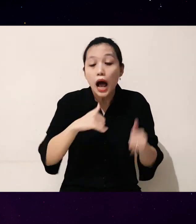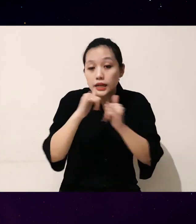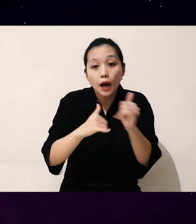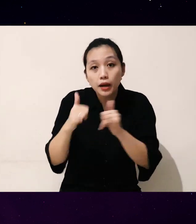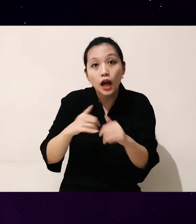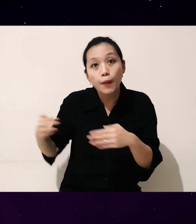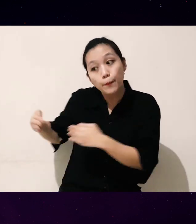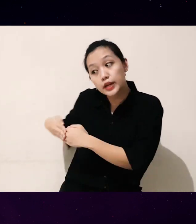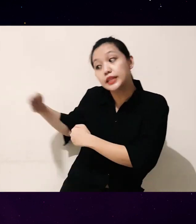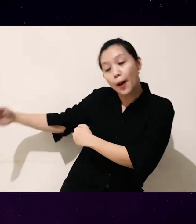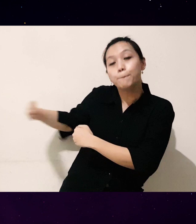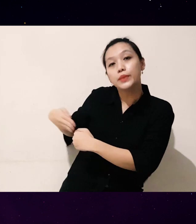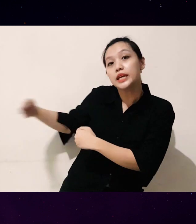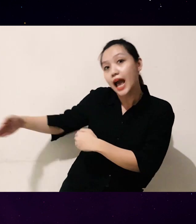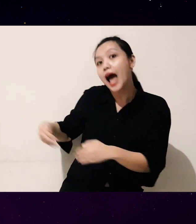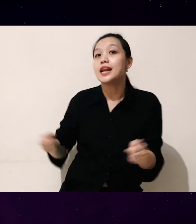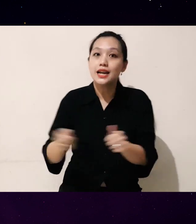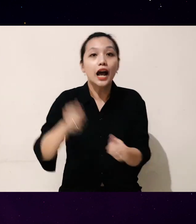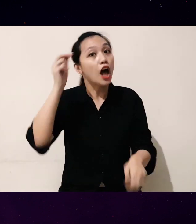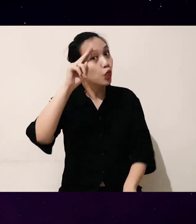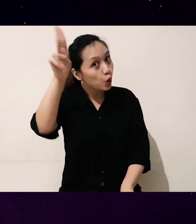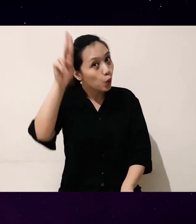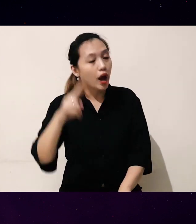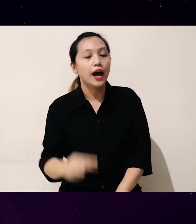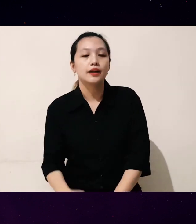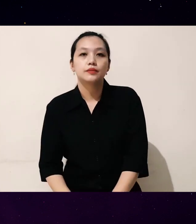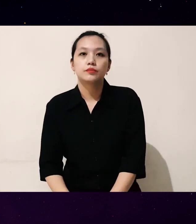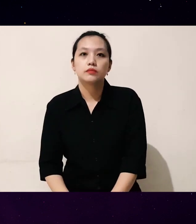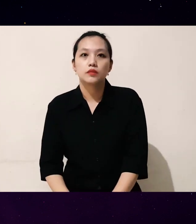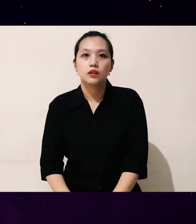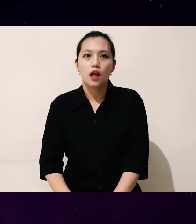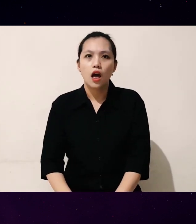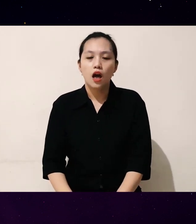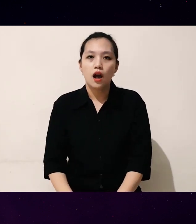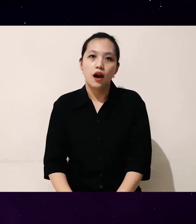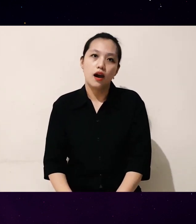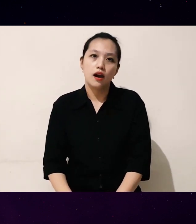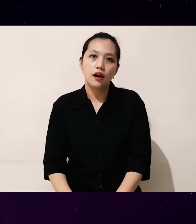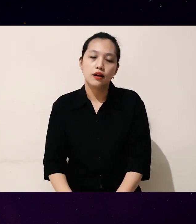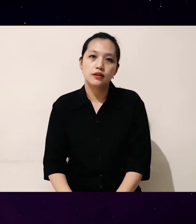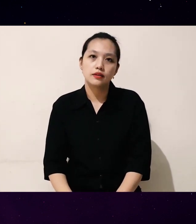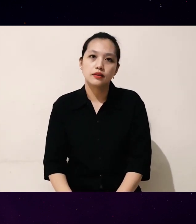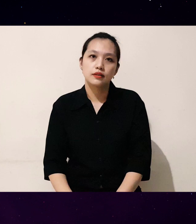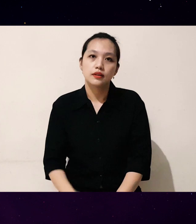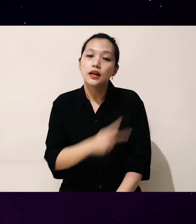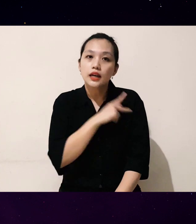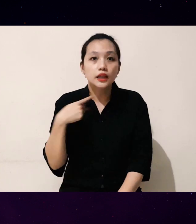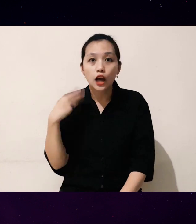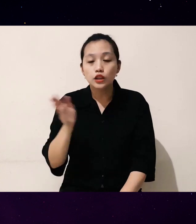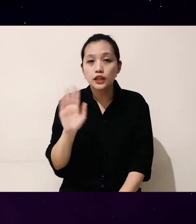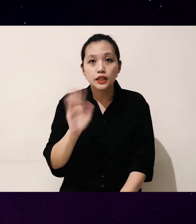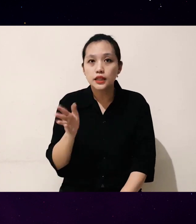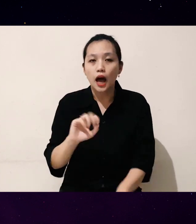bawa kita. Oleh karena itu kita bersantai-santai aja, kita tidak mengikuti Dia dengan sungguh-sungguh. Sebaliknya pada saat